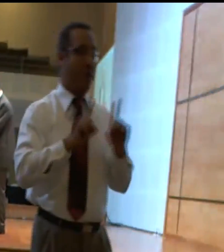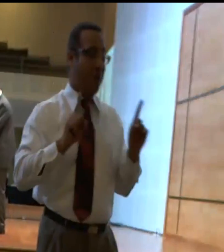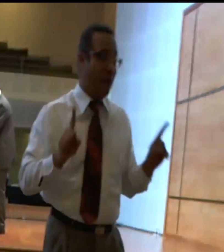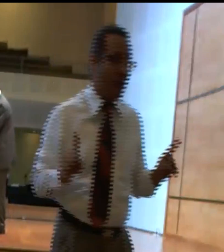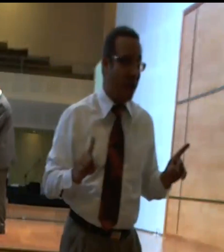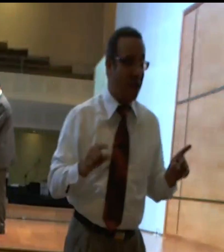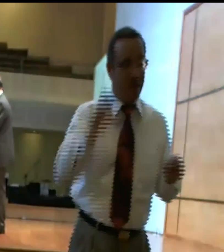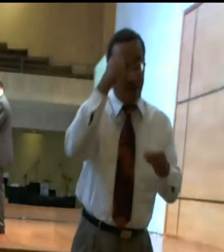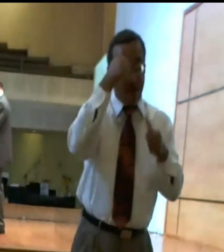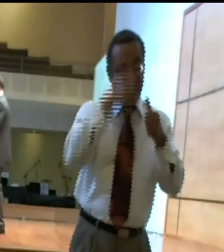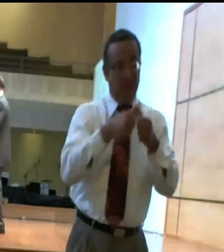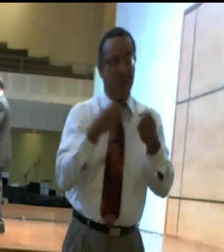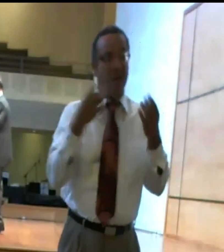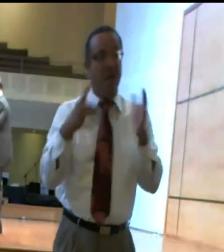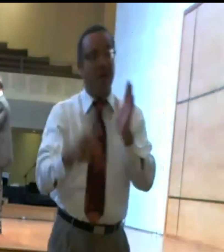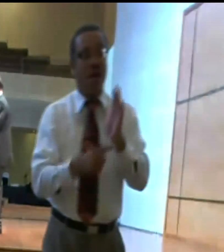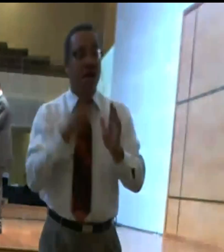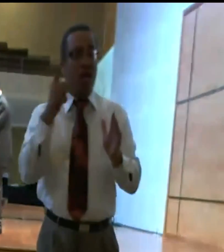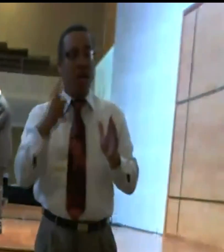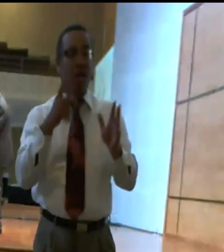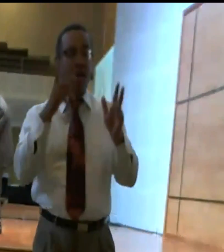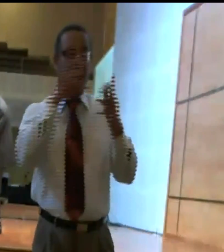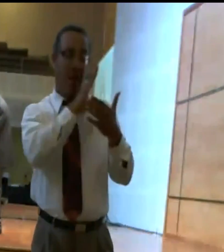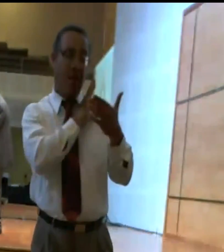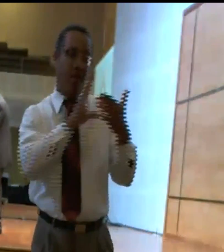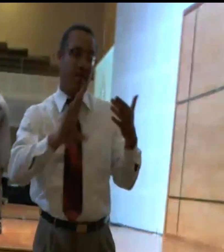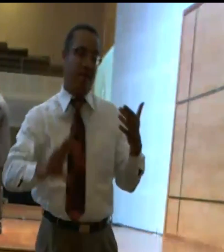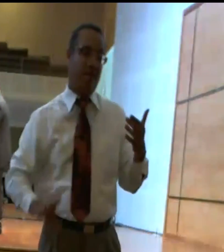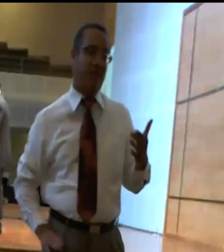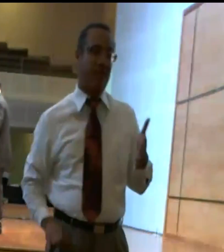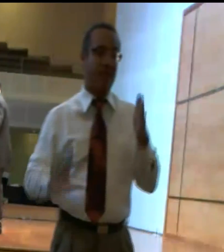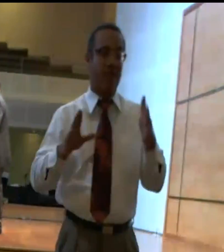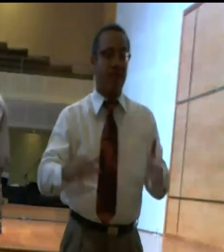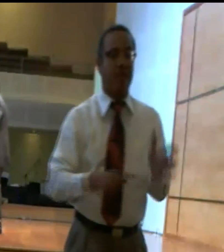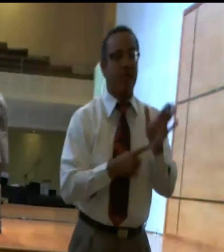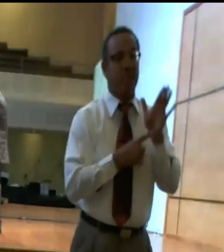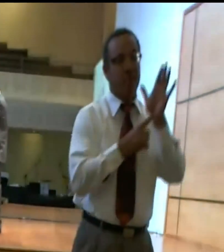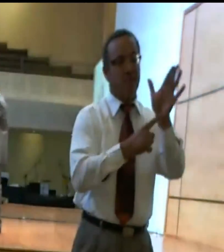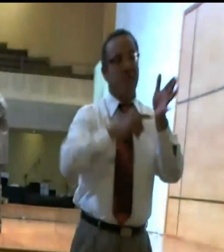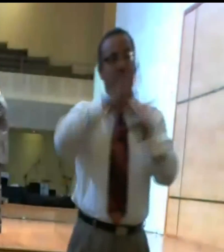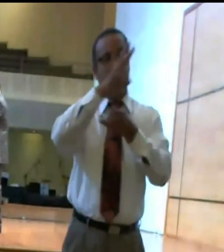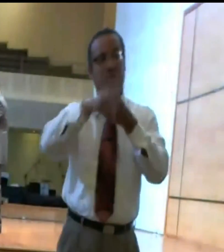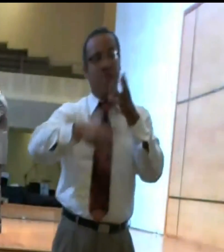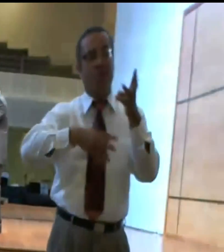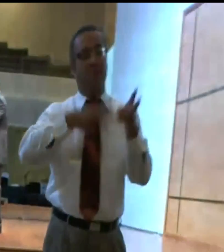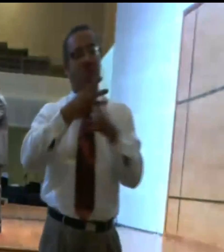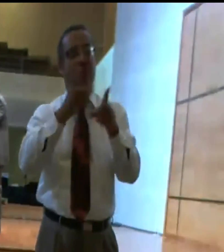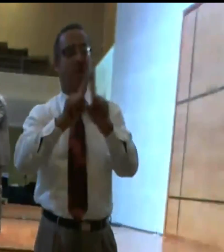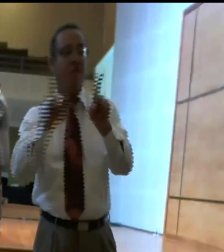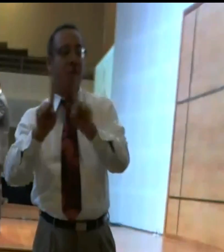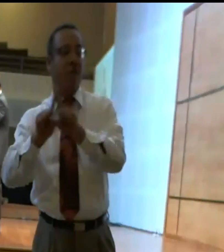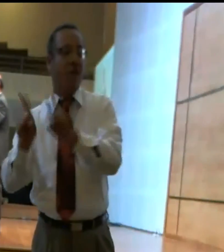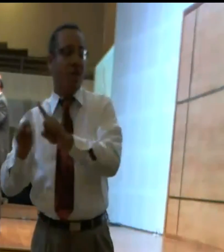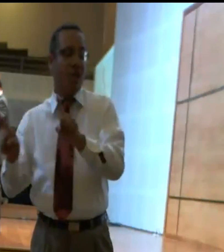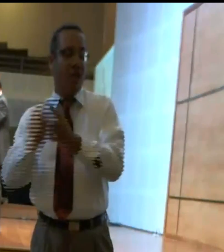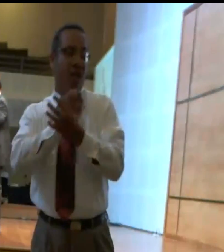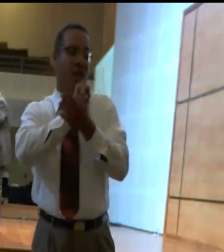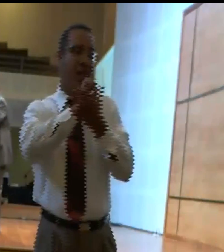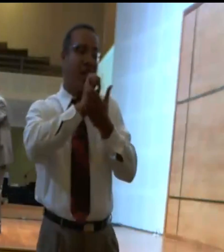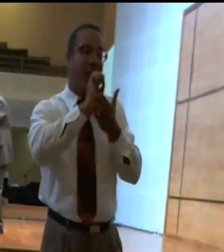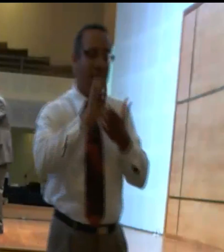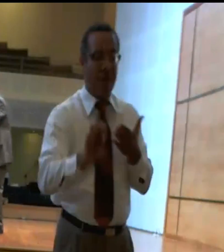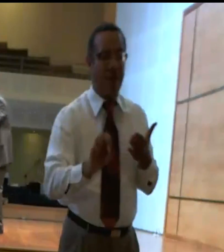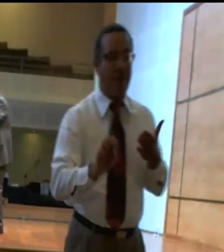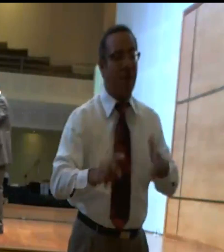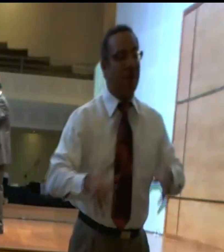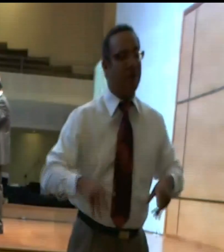Lamentablemente debemos reconocer que muchas veces los que profesan ser cristianos muestran ante el mundo una imagen muy diferente del evangelio